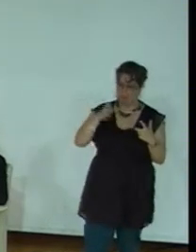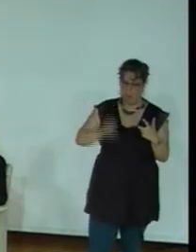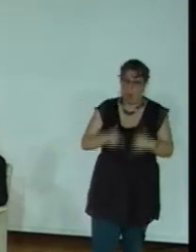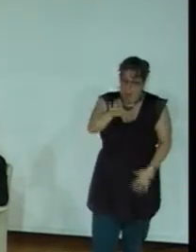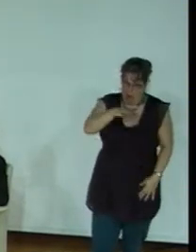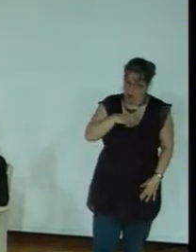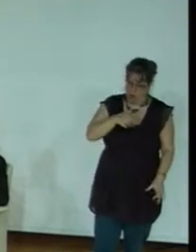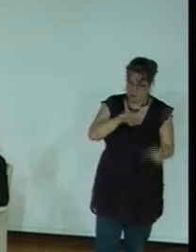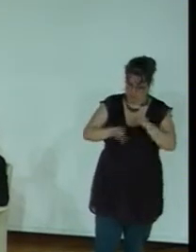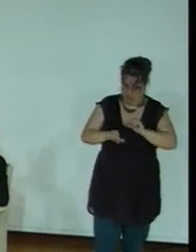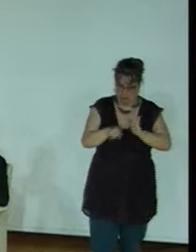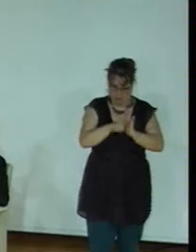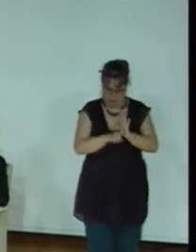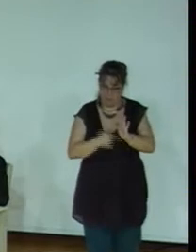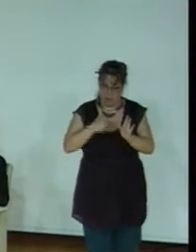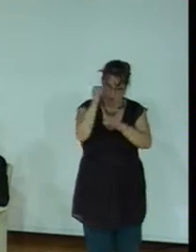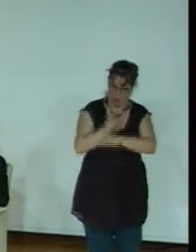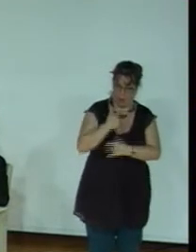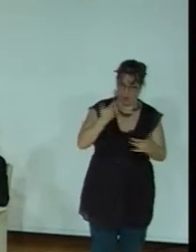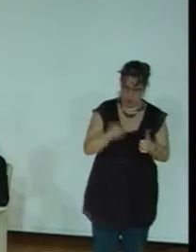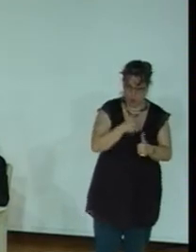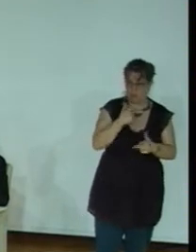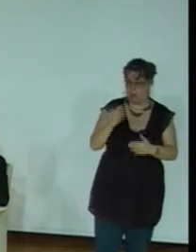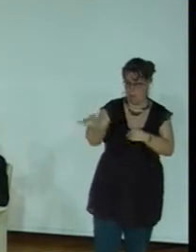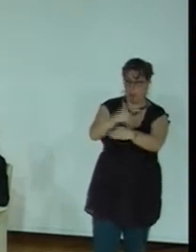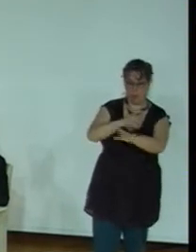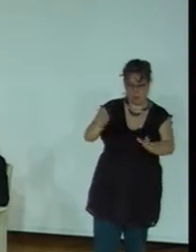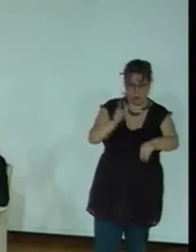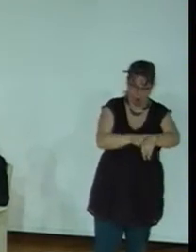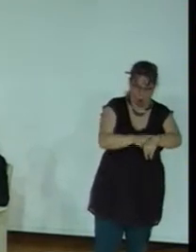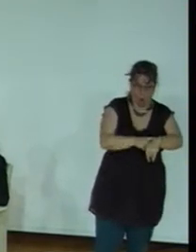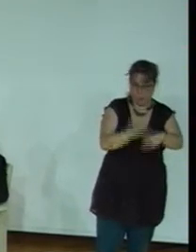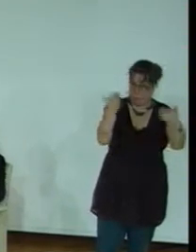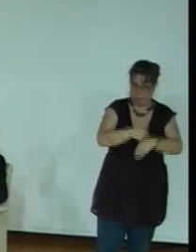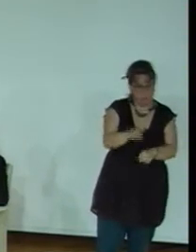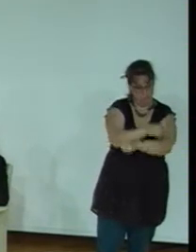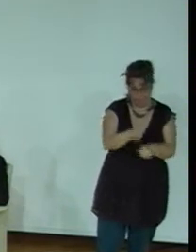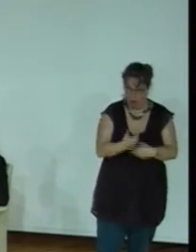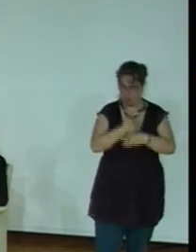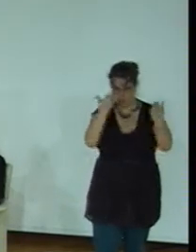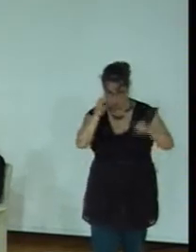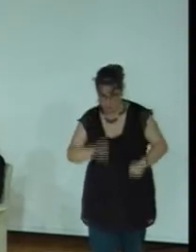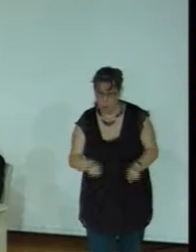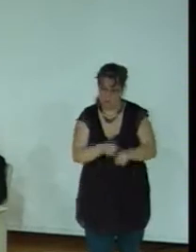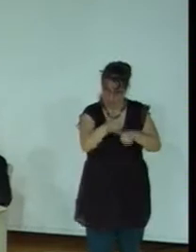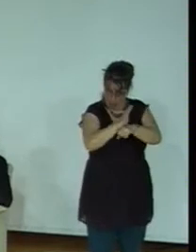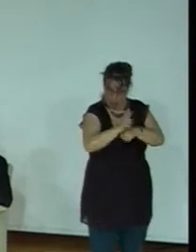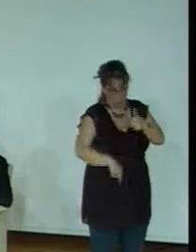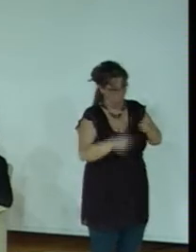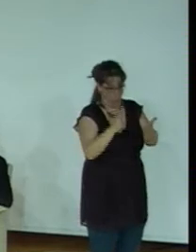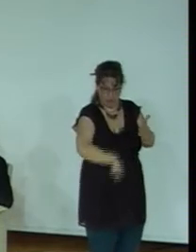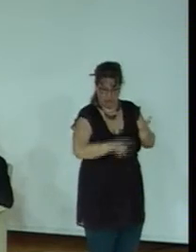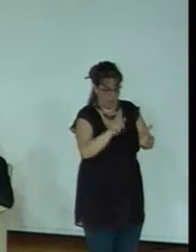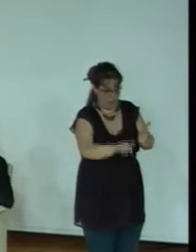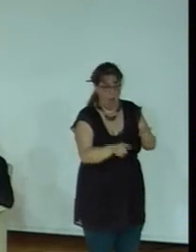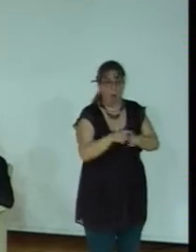peut perquisitionner mon domicile, mais seulement entre telle heure et telle heure, seulement avec un témoin. On peut fouiller mon véhicule, mais avec